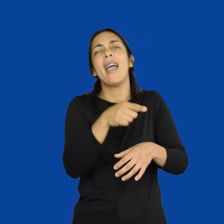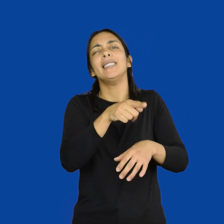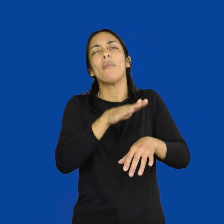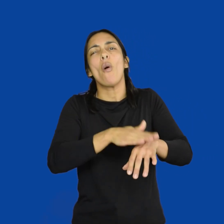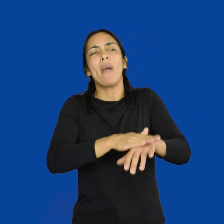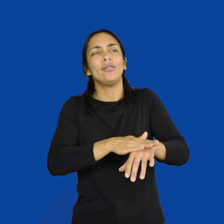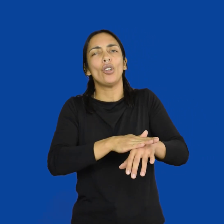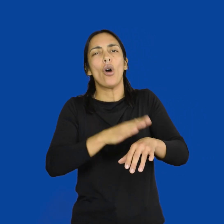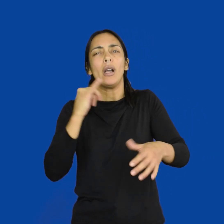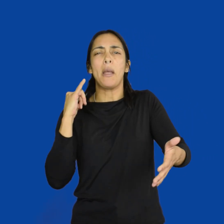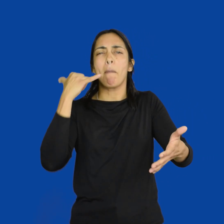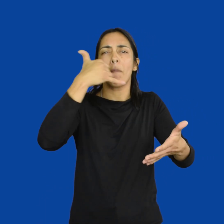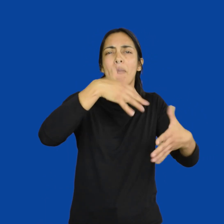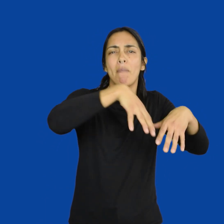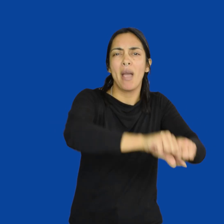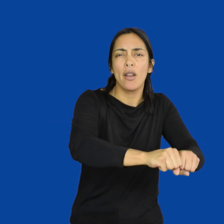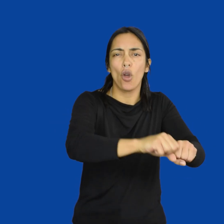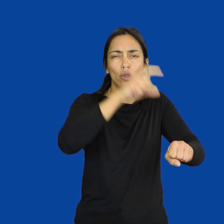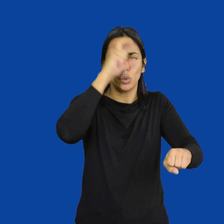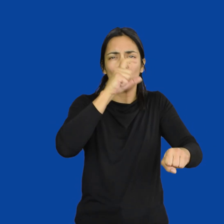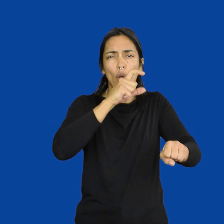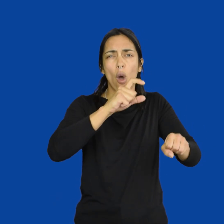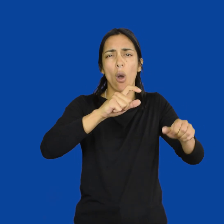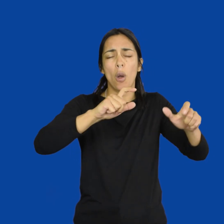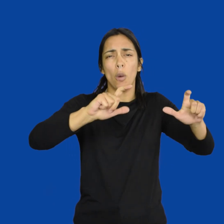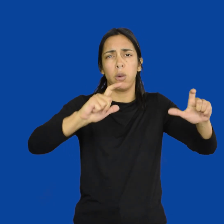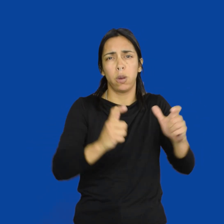respuesta ganadora para restaurar el poder que el imperio estaba perdiendo.